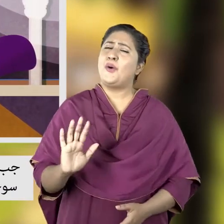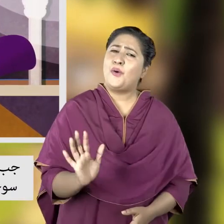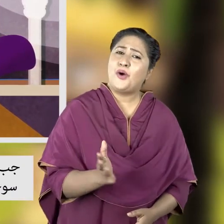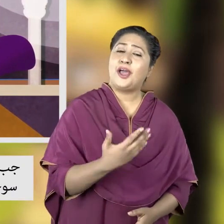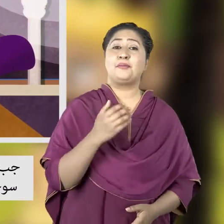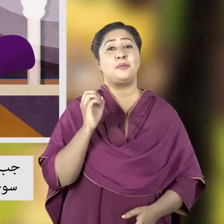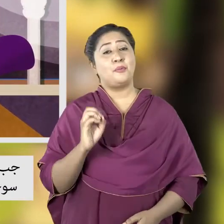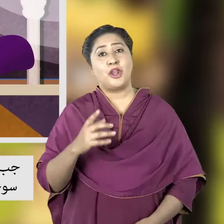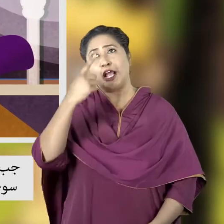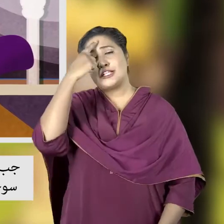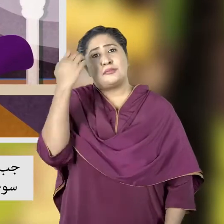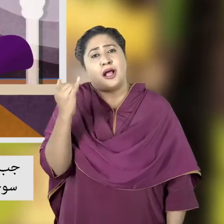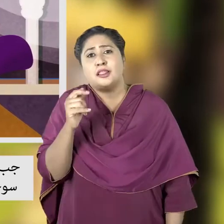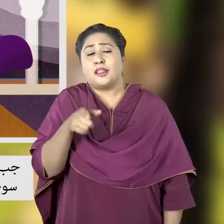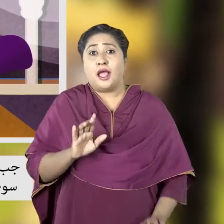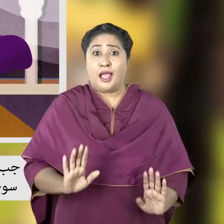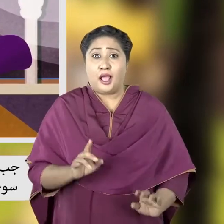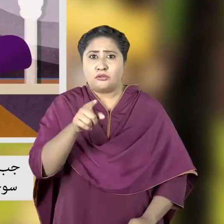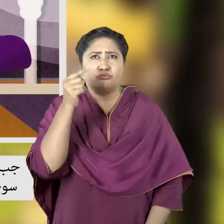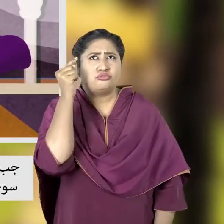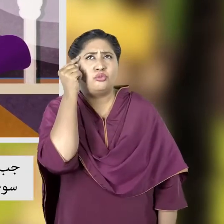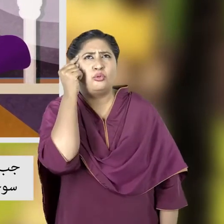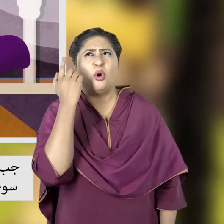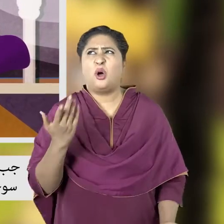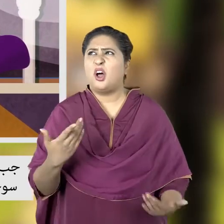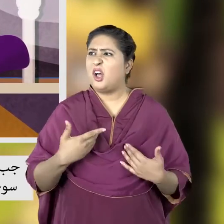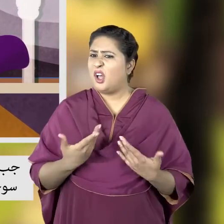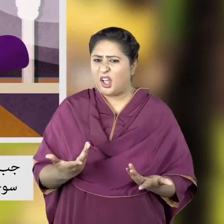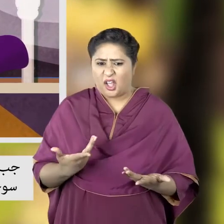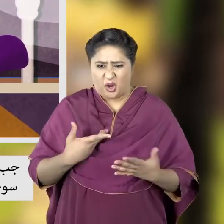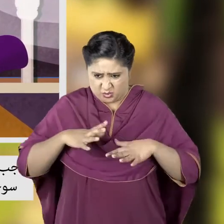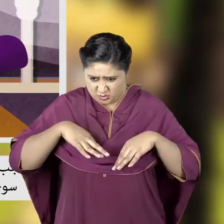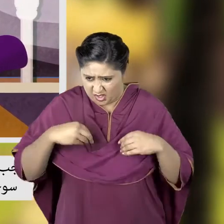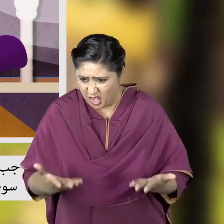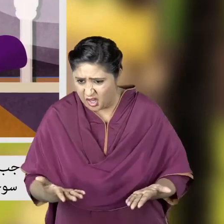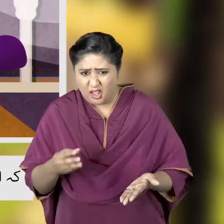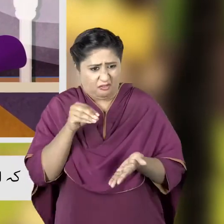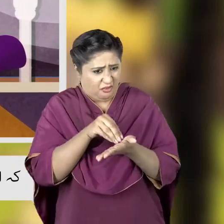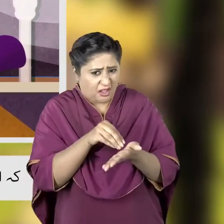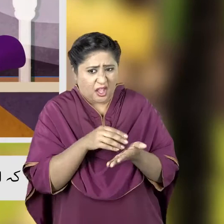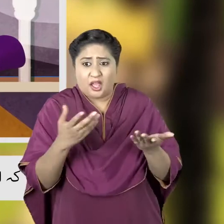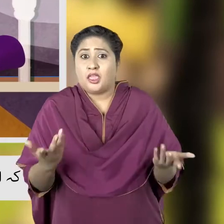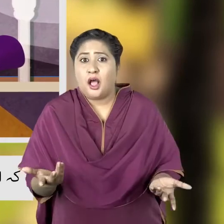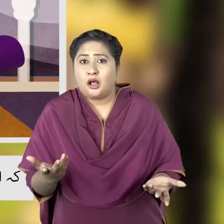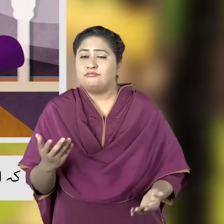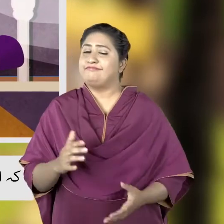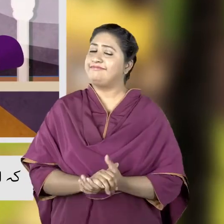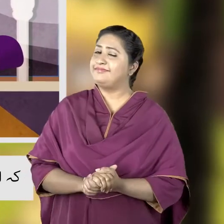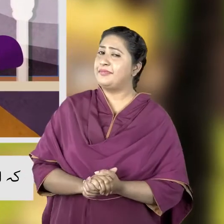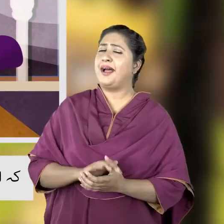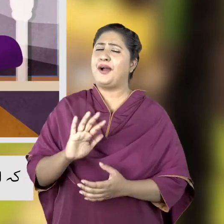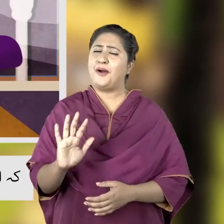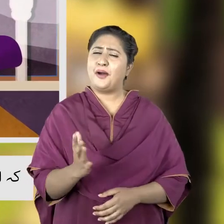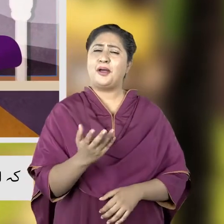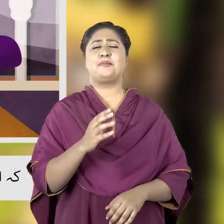جب ہمارے ساتھ کچھ ناپسندیدہ ہوتا ہے تو یہ سوچنا مشکل ہو جاتا ہے کہ اس سے کچھ بھی فائدہ ہو